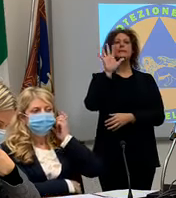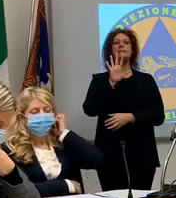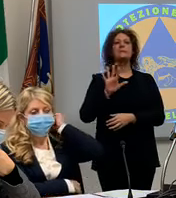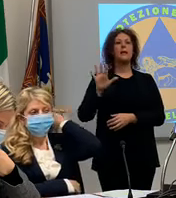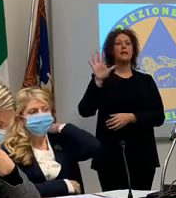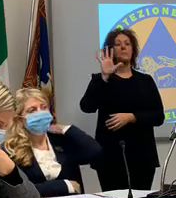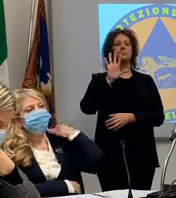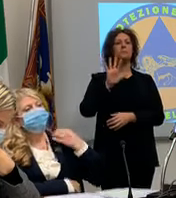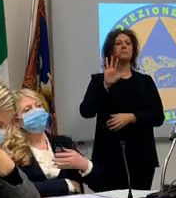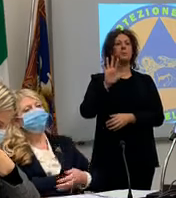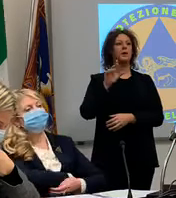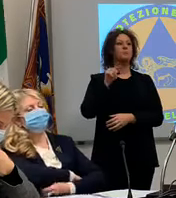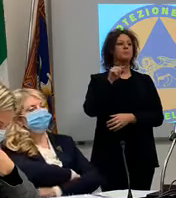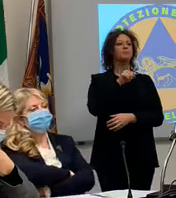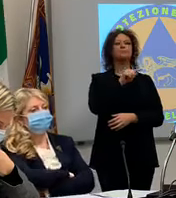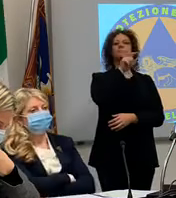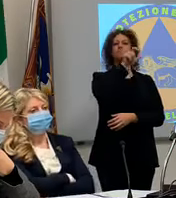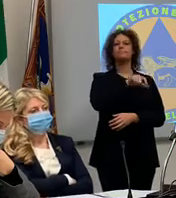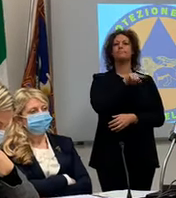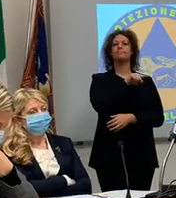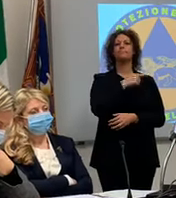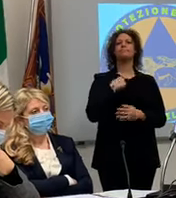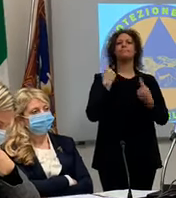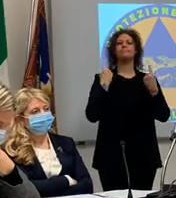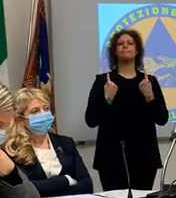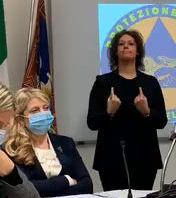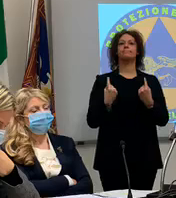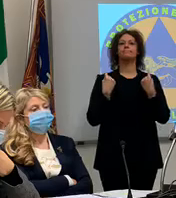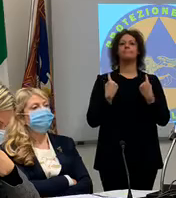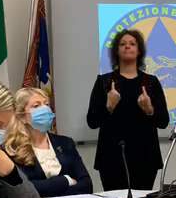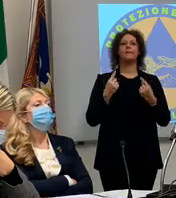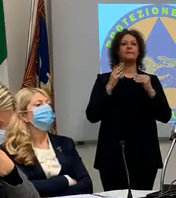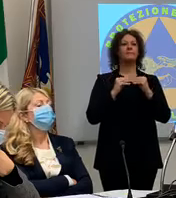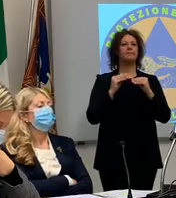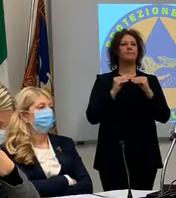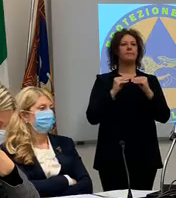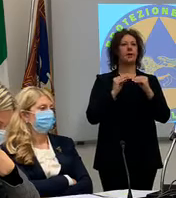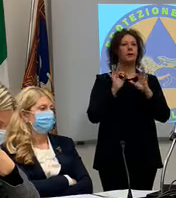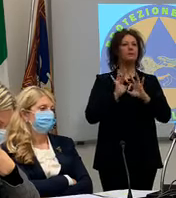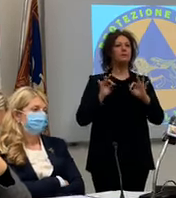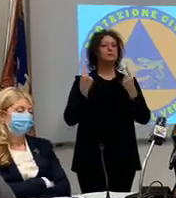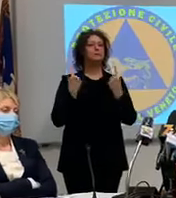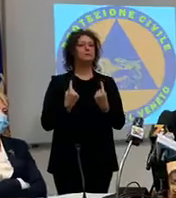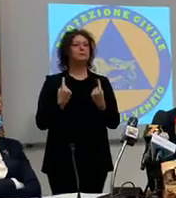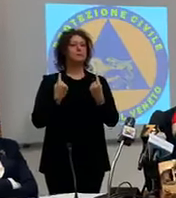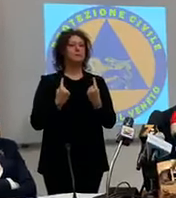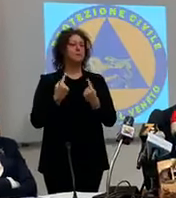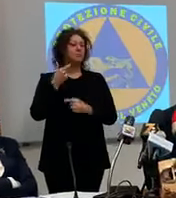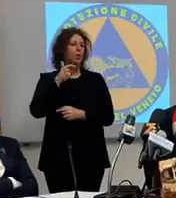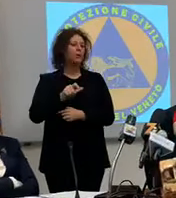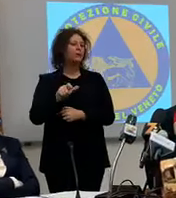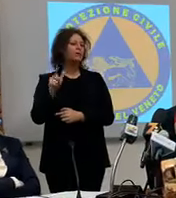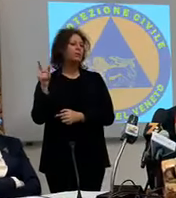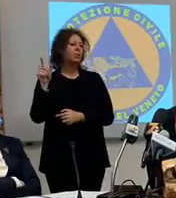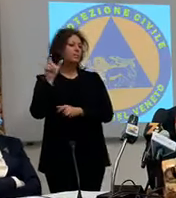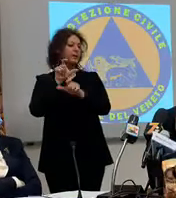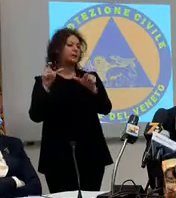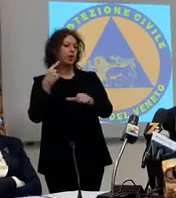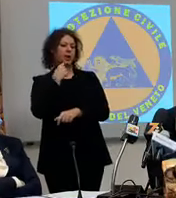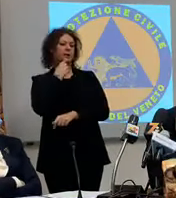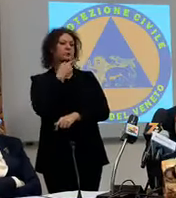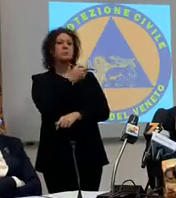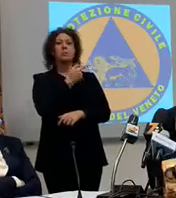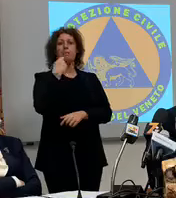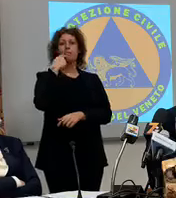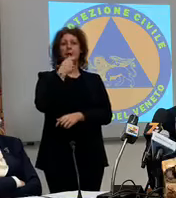di attesa Nel senso che affermano presidente ha i poteri per varare delle